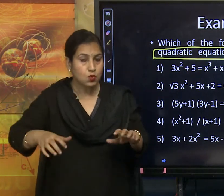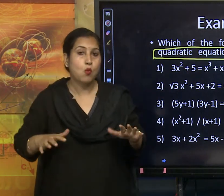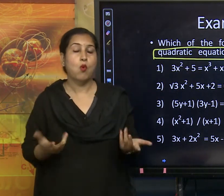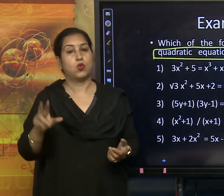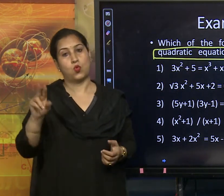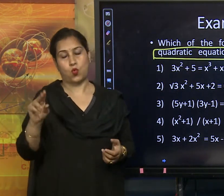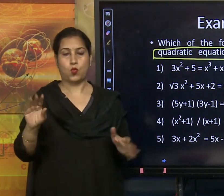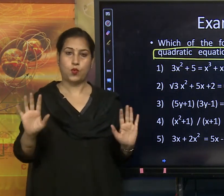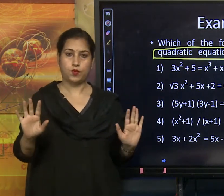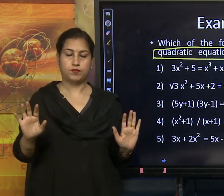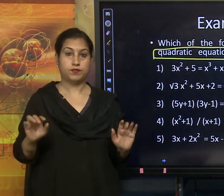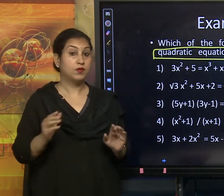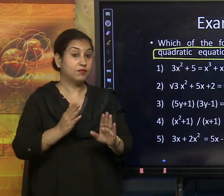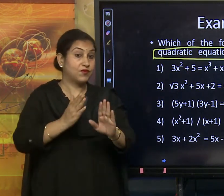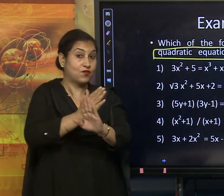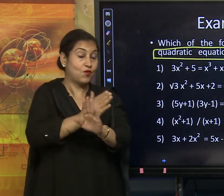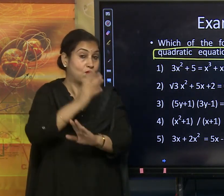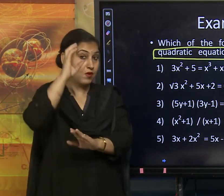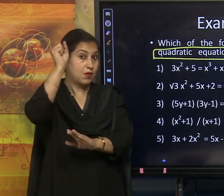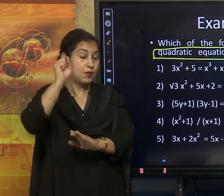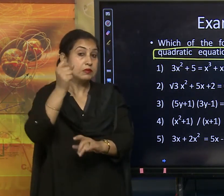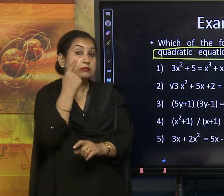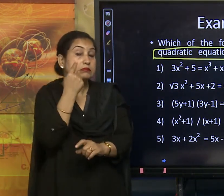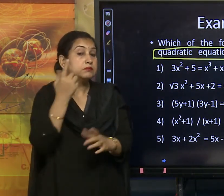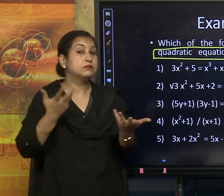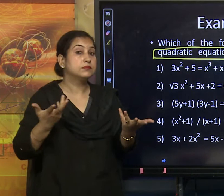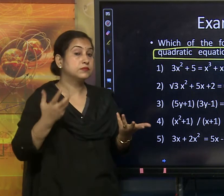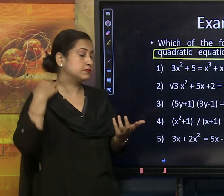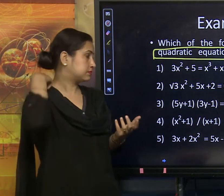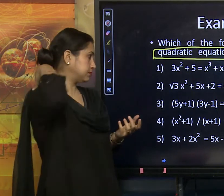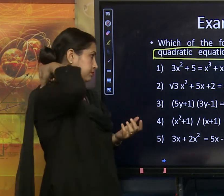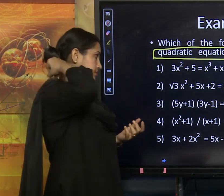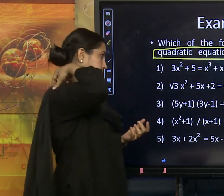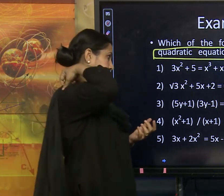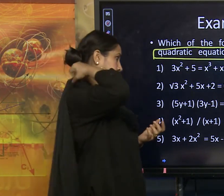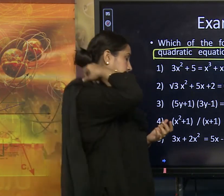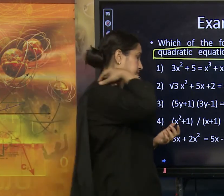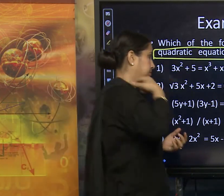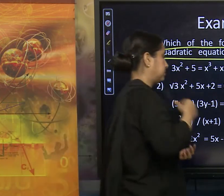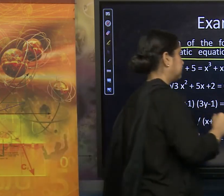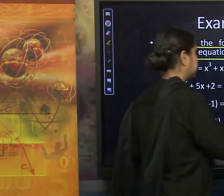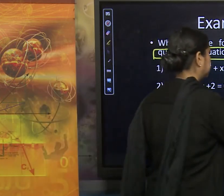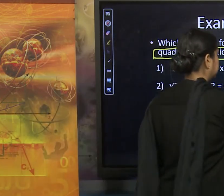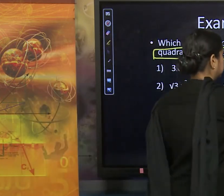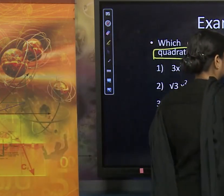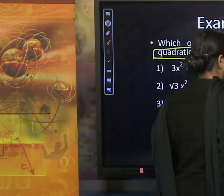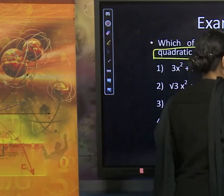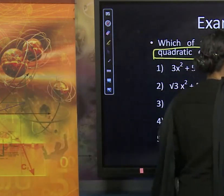यदि क्वाड्रेटिक इक्वेशन के जो नियम हैं वो इसमें नज़र आ रहे हैं तो ये समीकरण, तो ये इक्वेशन क्वाड्रेटिक